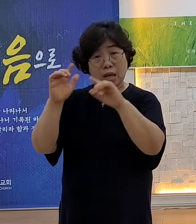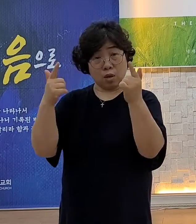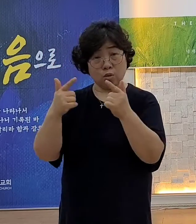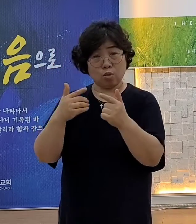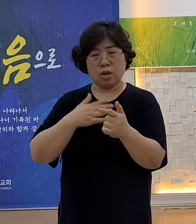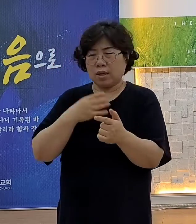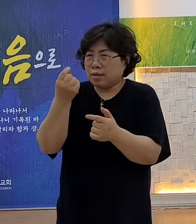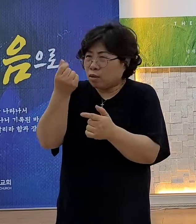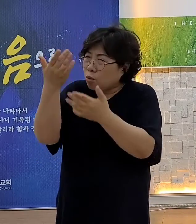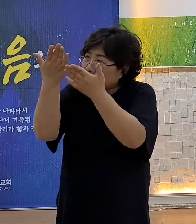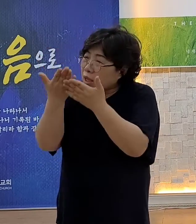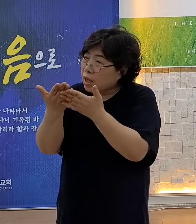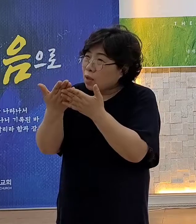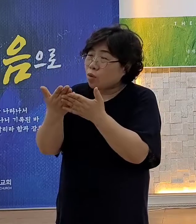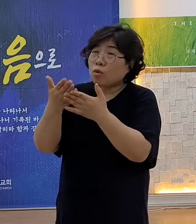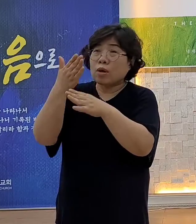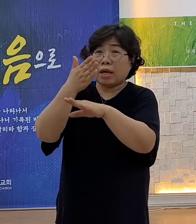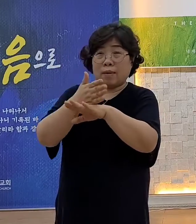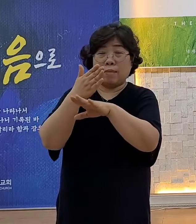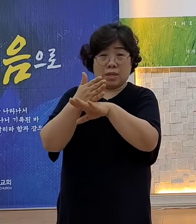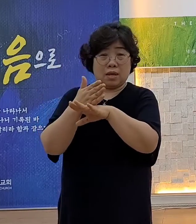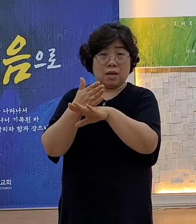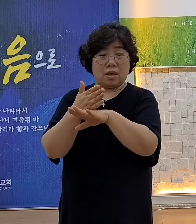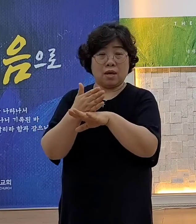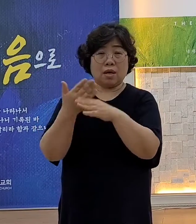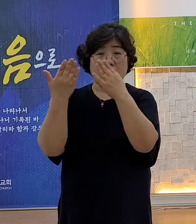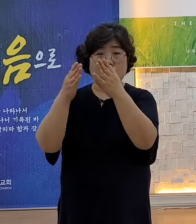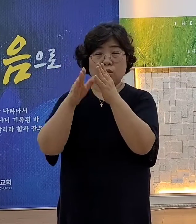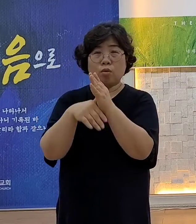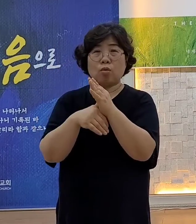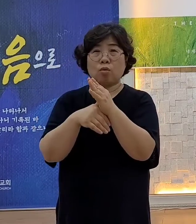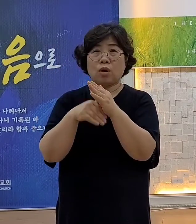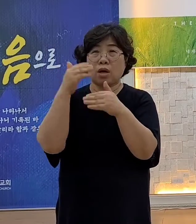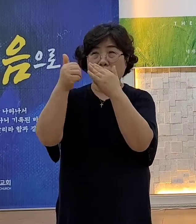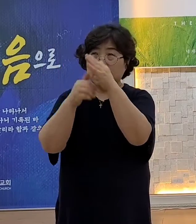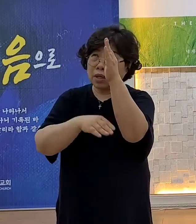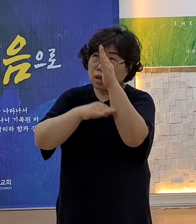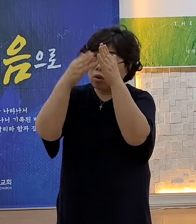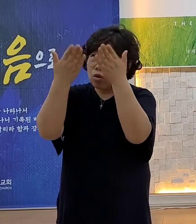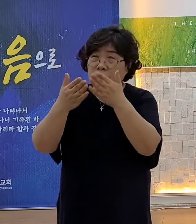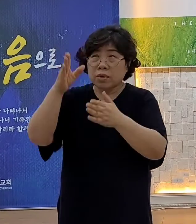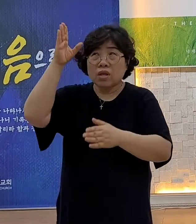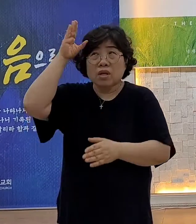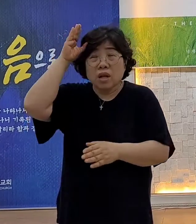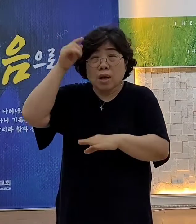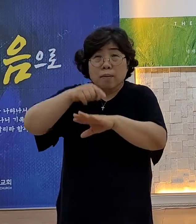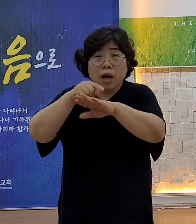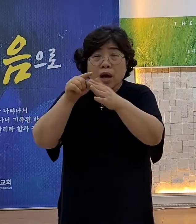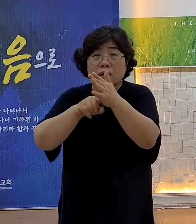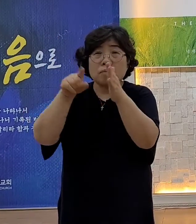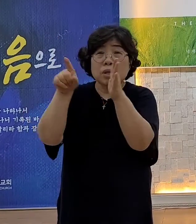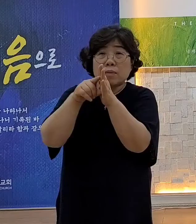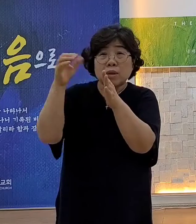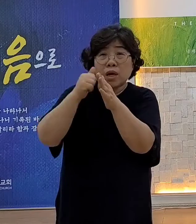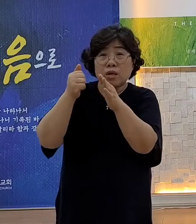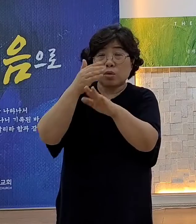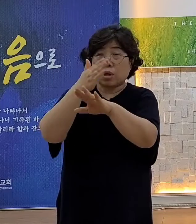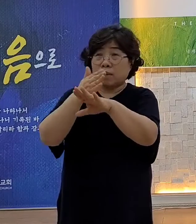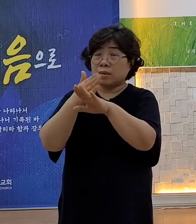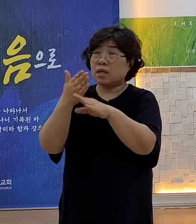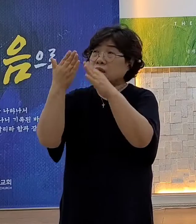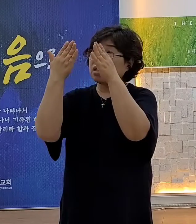적게 주셔도 하나님 성징했겠지. 또 하나님 채우시겠지. 이 믿음으로 감사하는. 그래서 오늘 이 억지로가